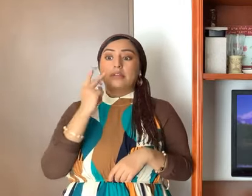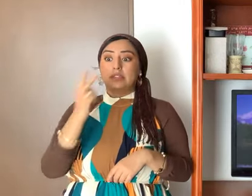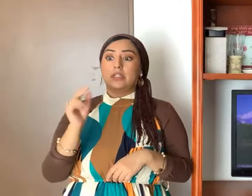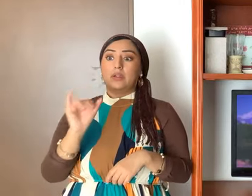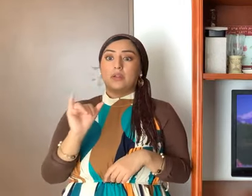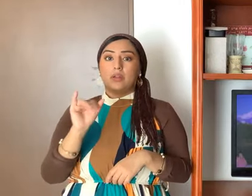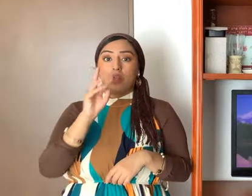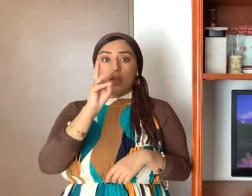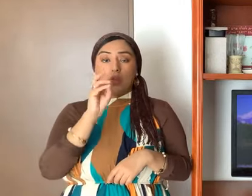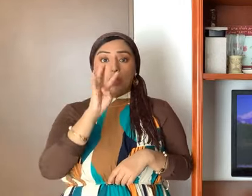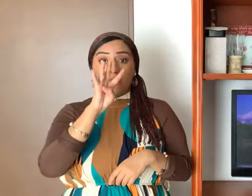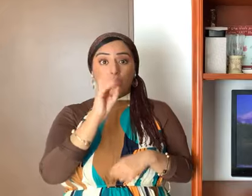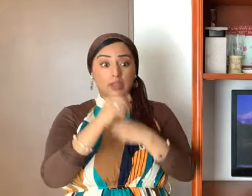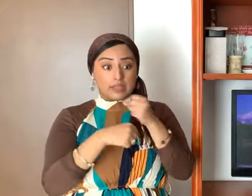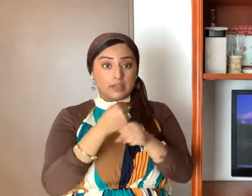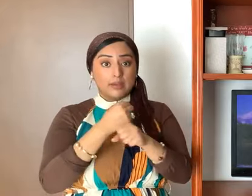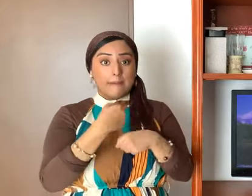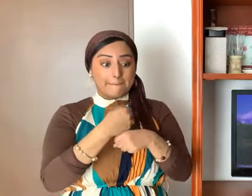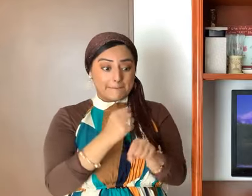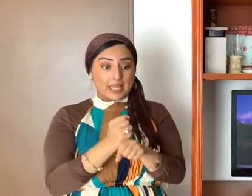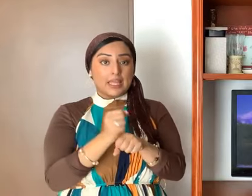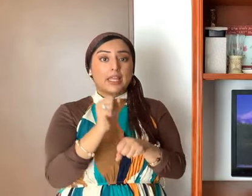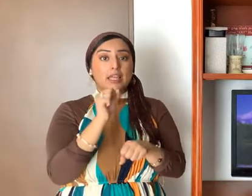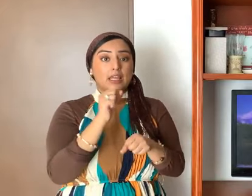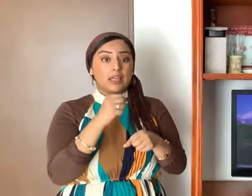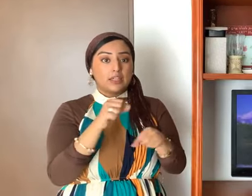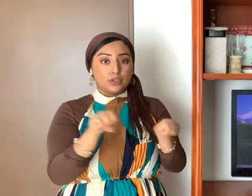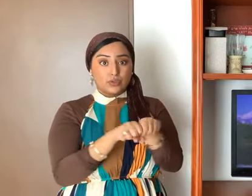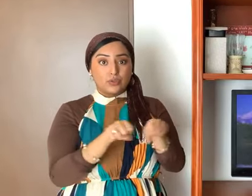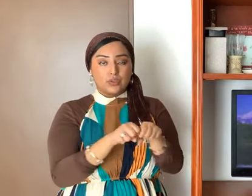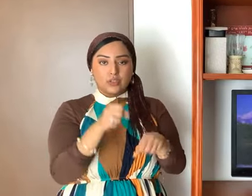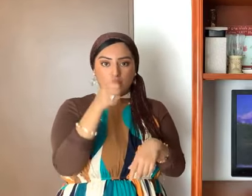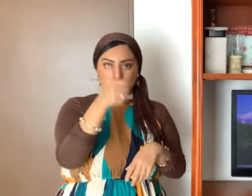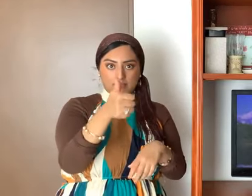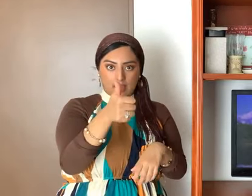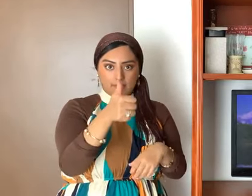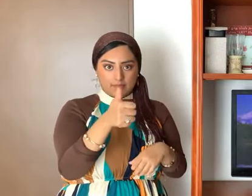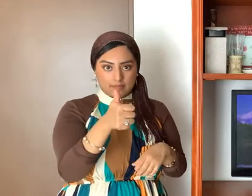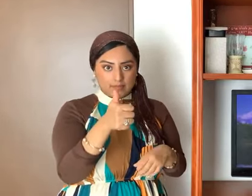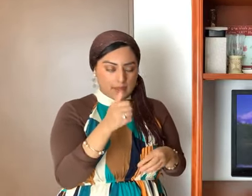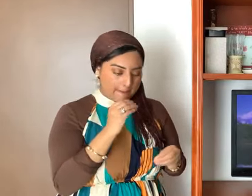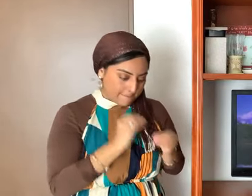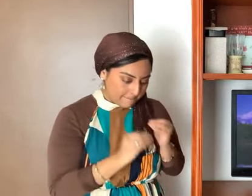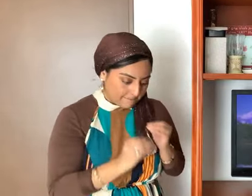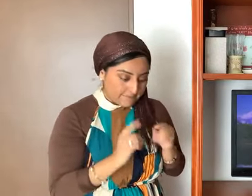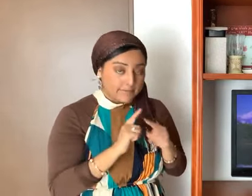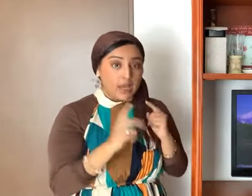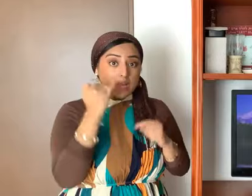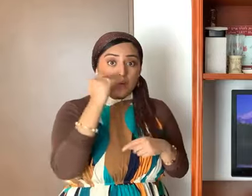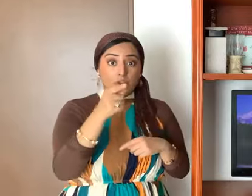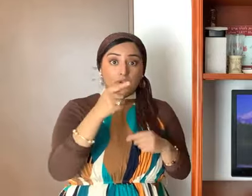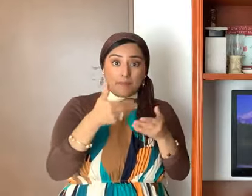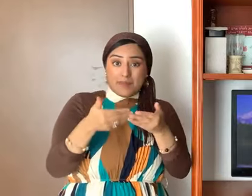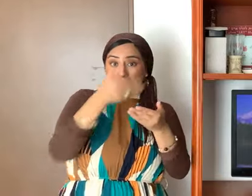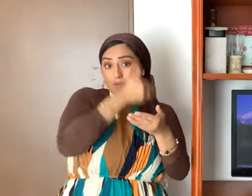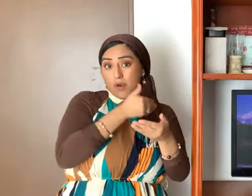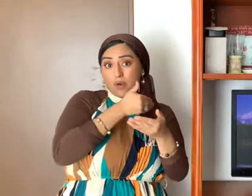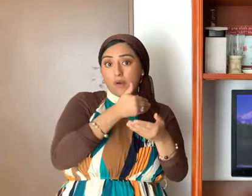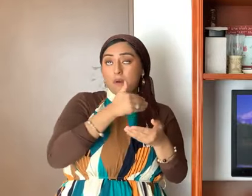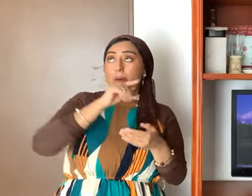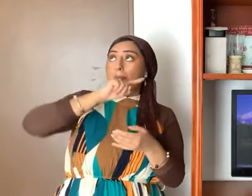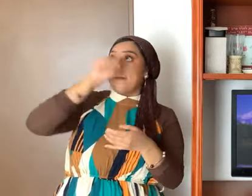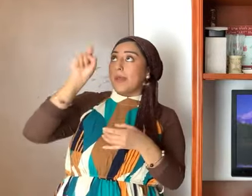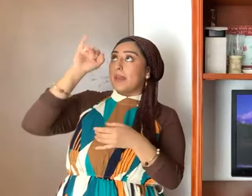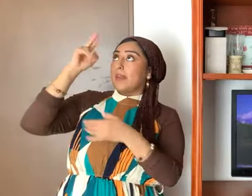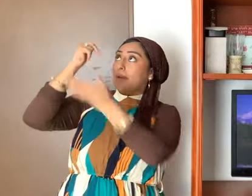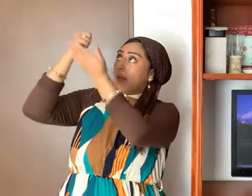porque 40 años has hecho los zapatos los has arreglado tú solo, pero hoy, si tú decides cambiar fuera de Shabbat y